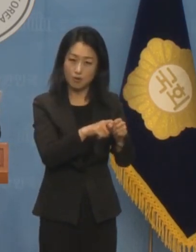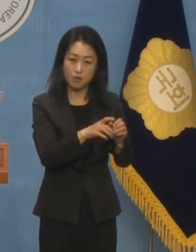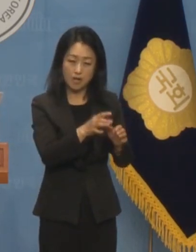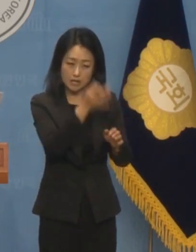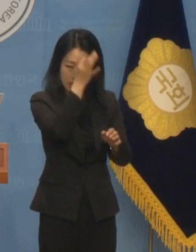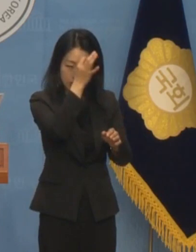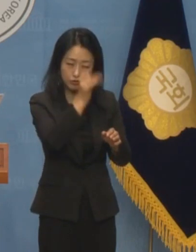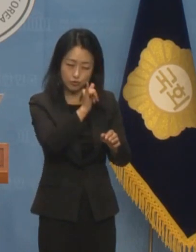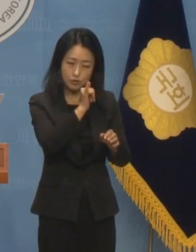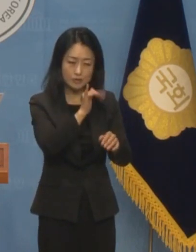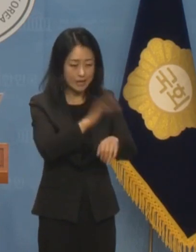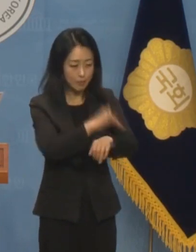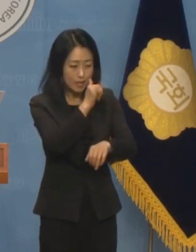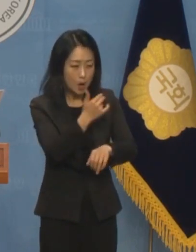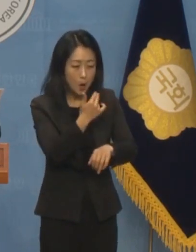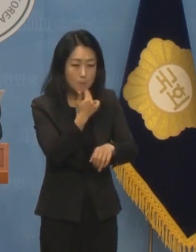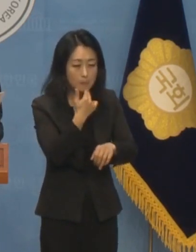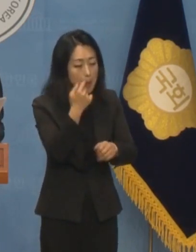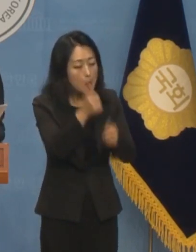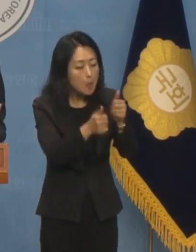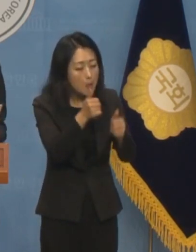수 없는 상황입니다.